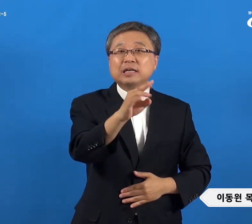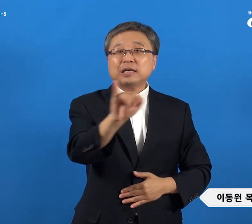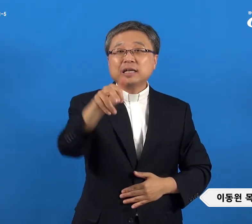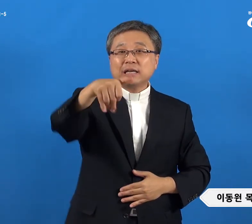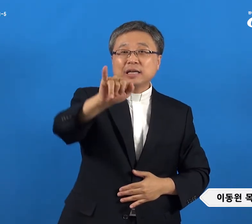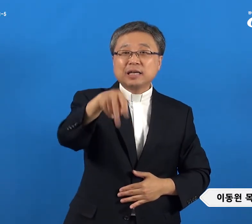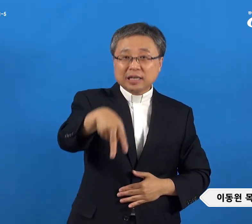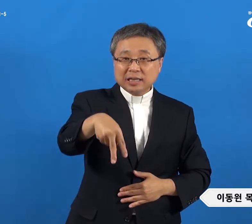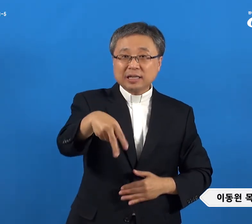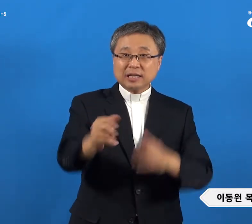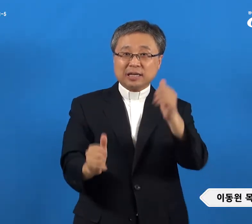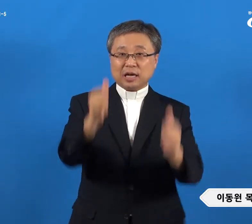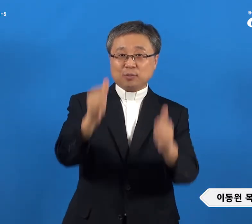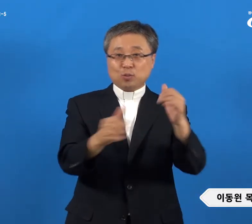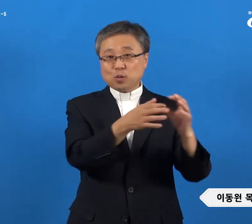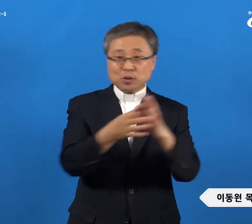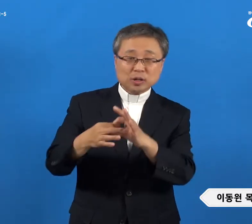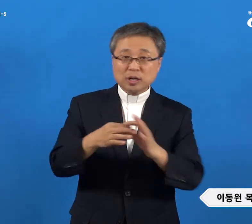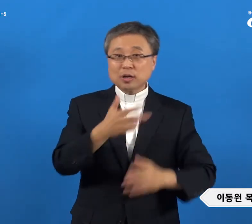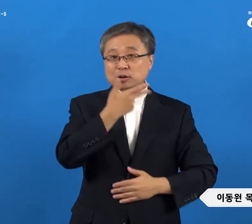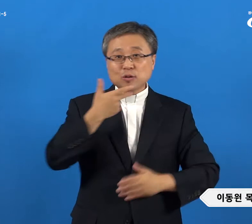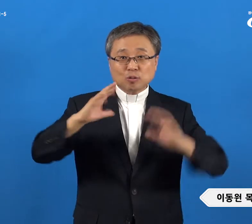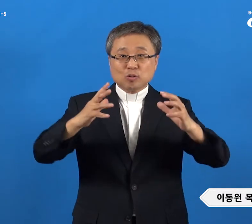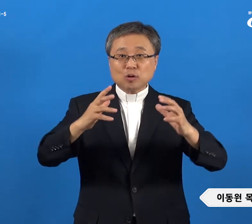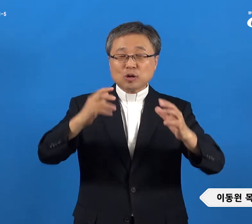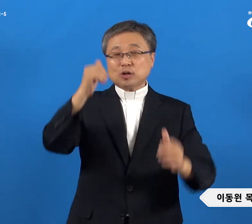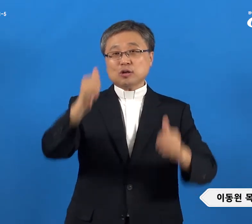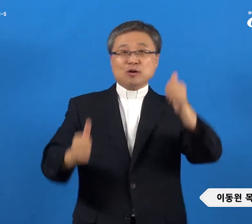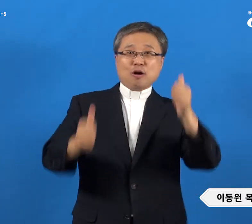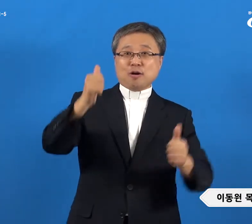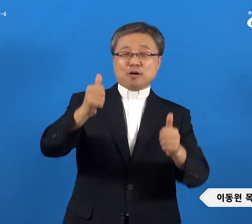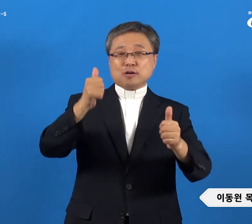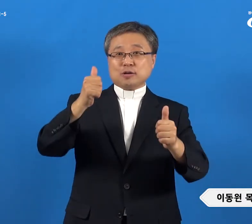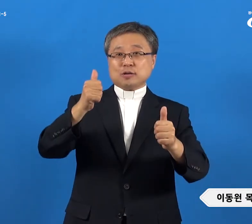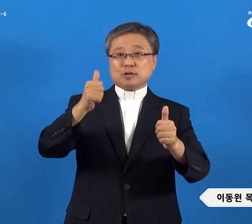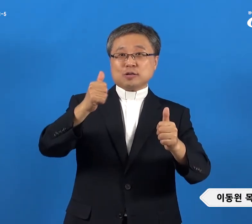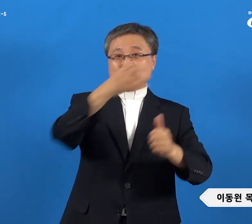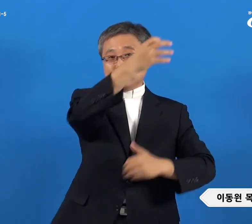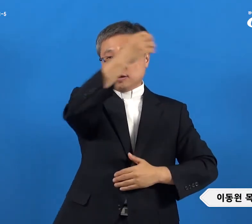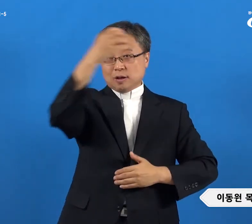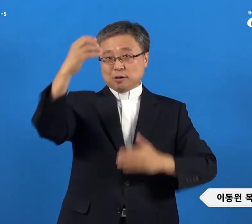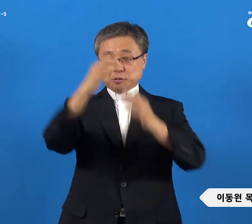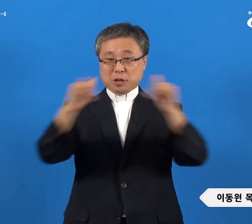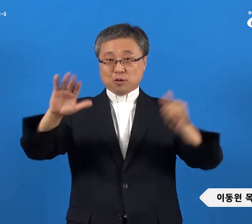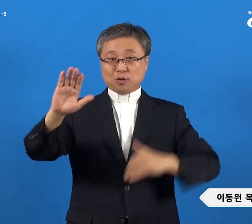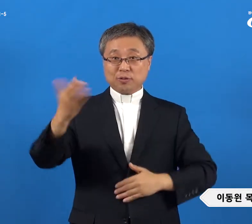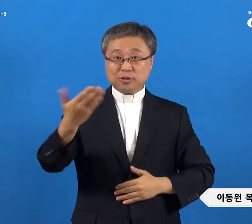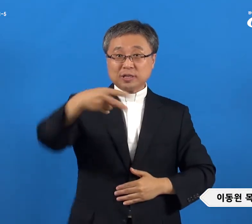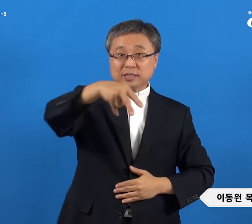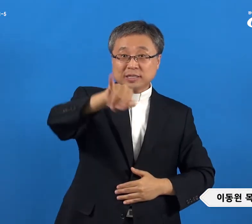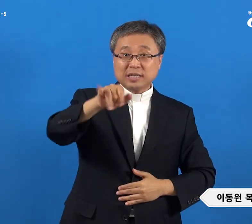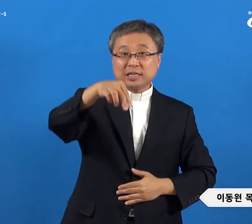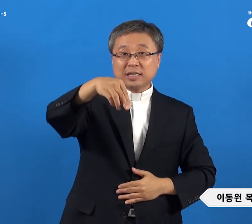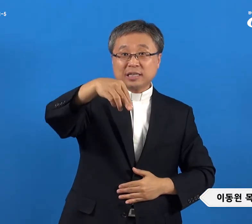게임을 통해서 영국의 스포츠 스타가 되었던 C.T. 스타트라는 사람이 있었습니다. 네, 이 사람이 갑자기 어느